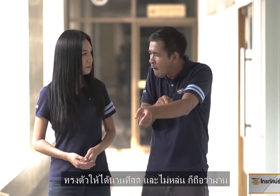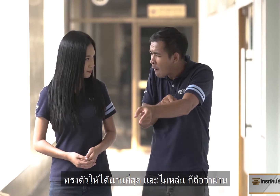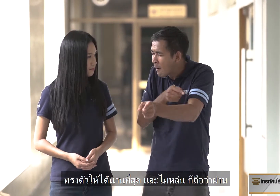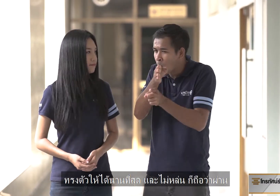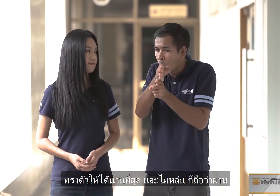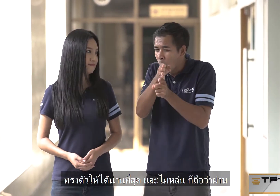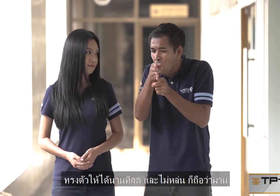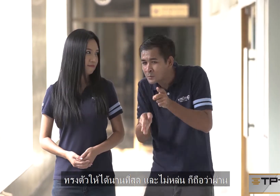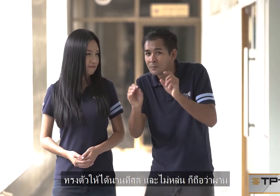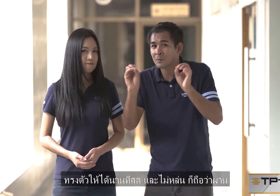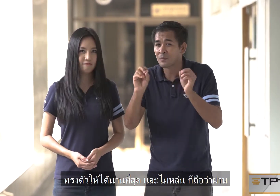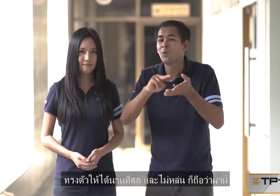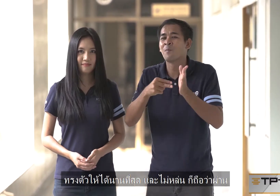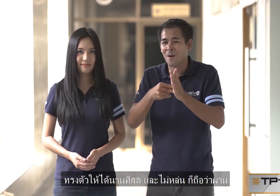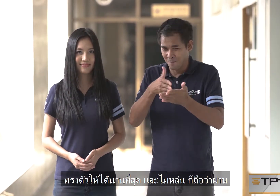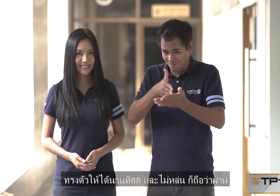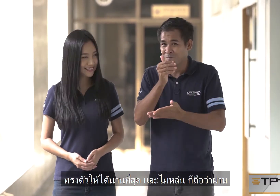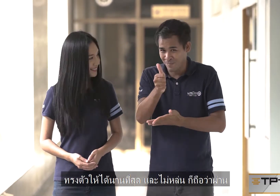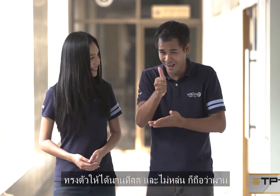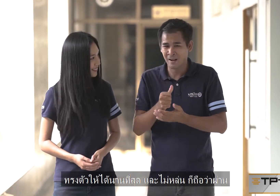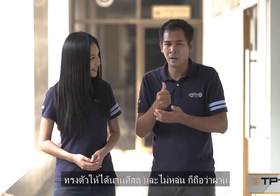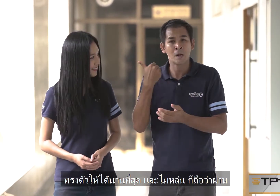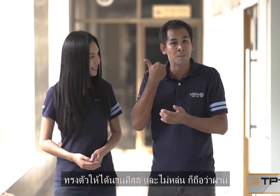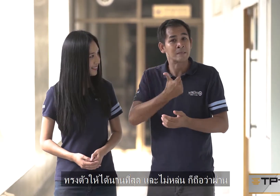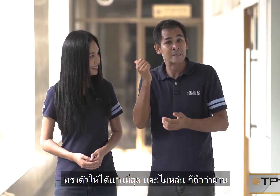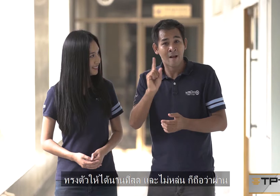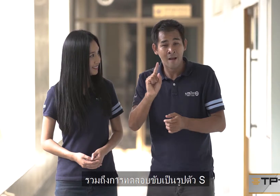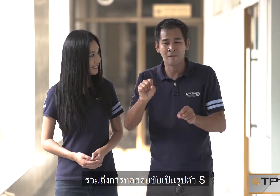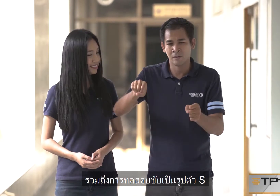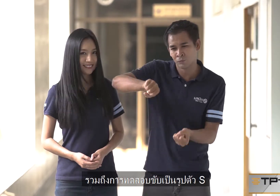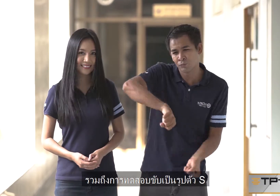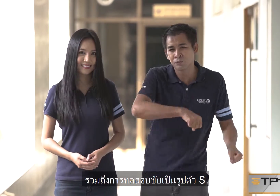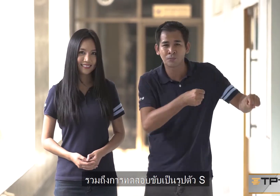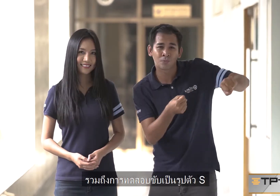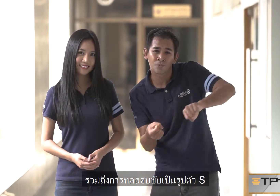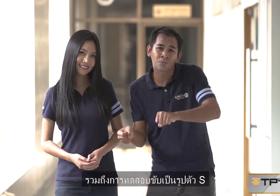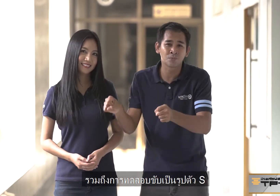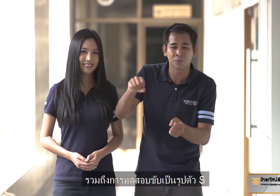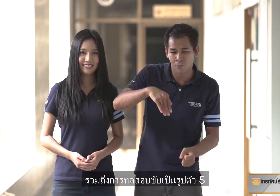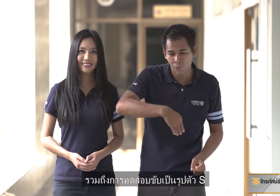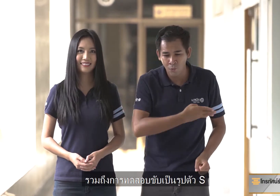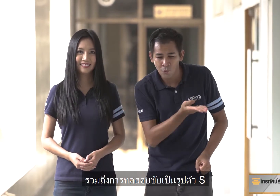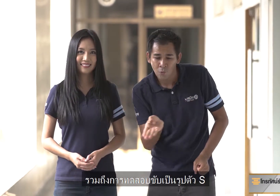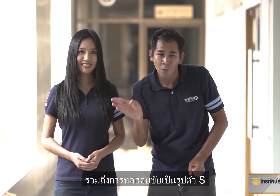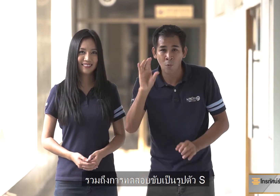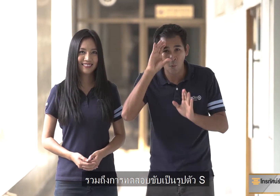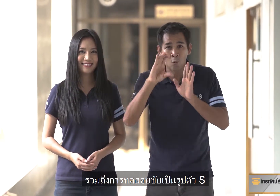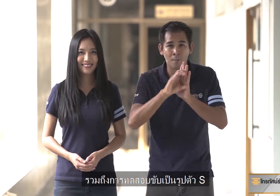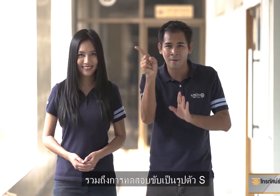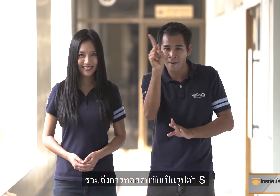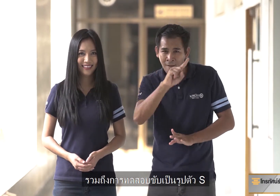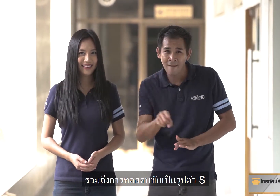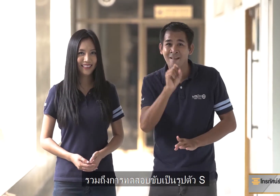งตัวให้ได้นานที่สุดและไม่หล่นก็ถือว่าผ่านรวมถึงการทดสอบขับเป็นรูปตัว